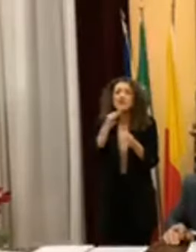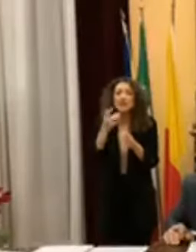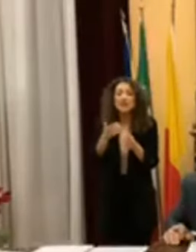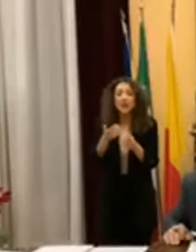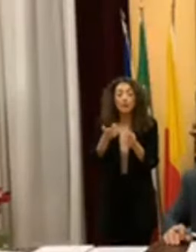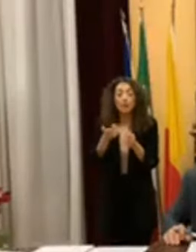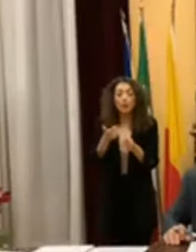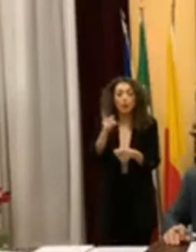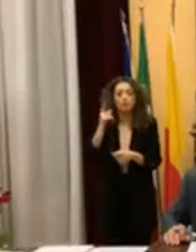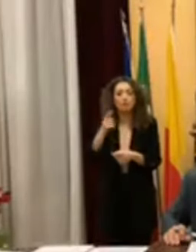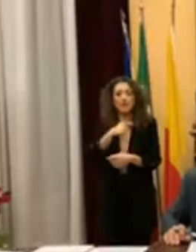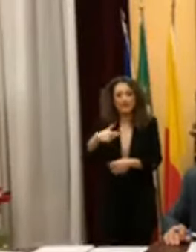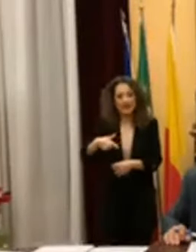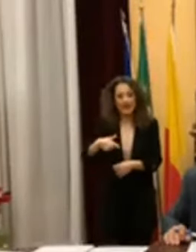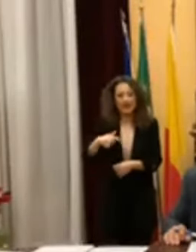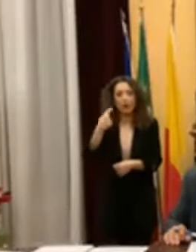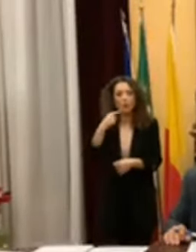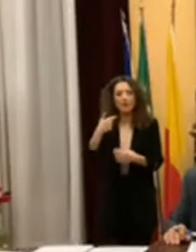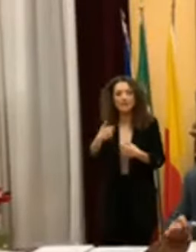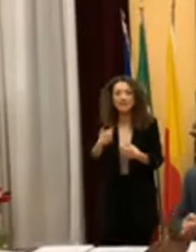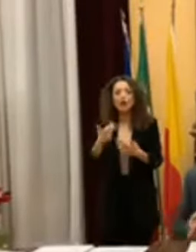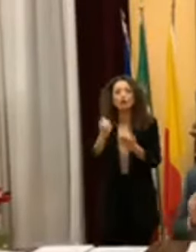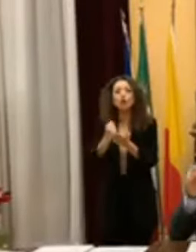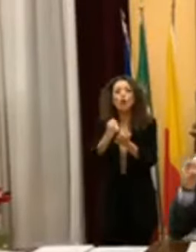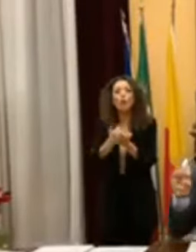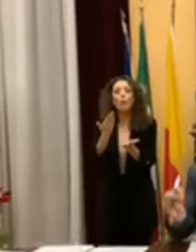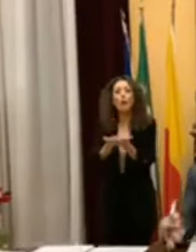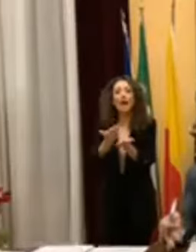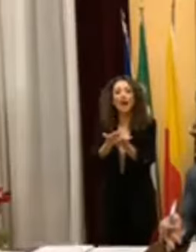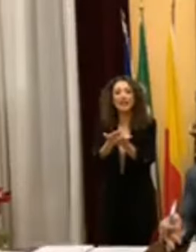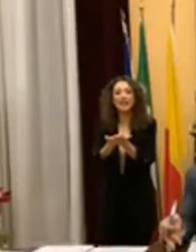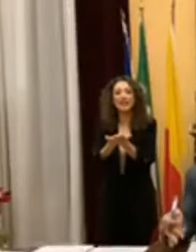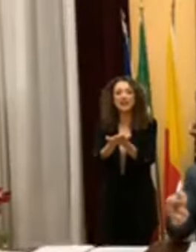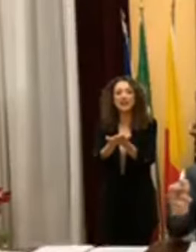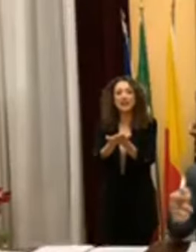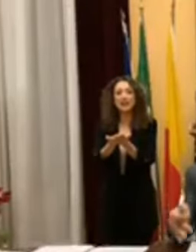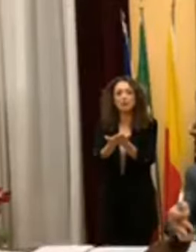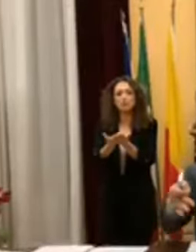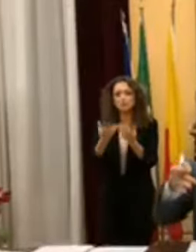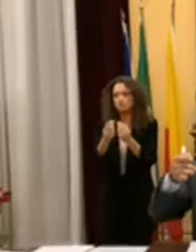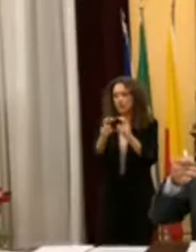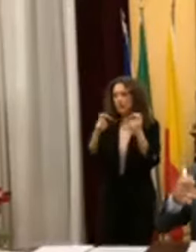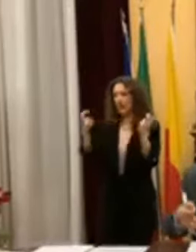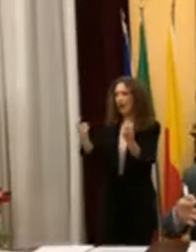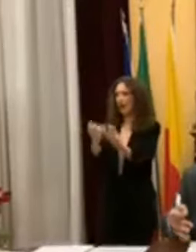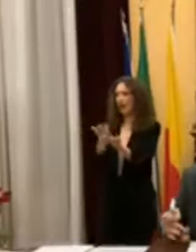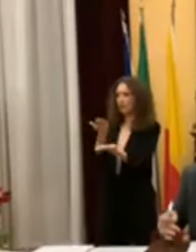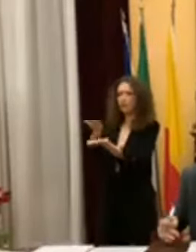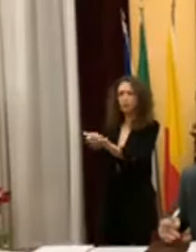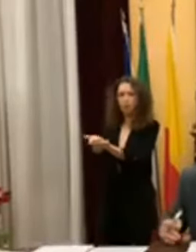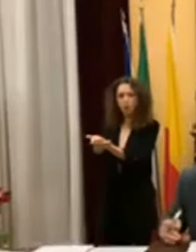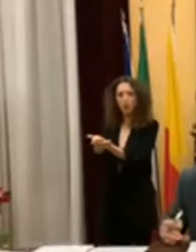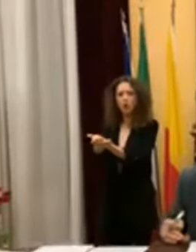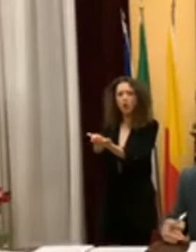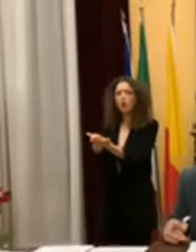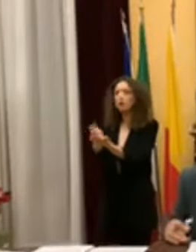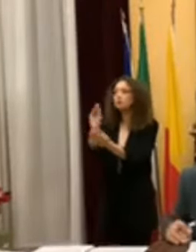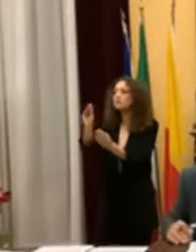documenti e con elementi incontestabili, portava al tavolo e per i quali continuava ad avere bugie.